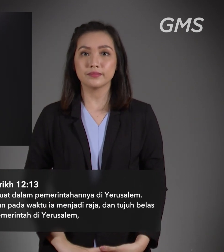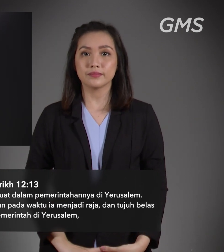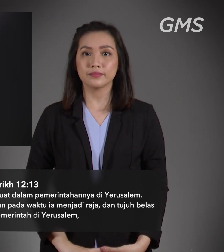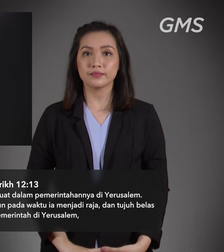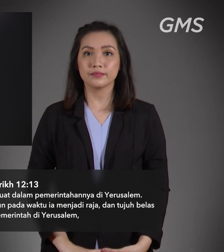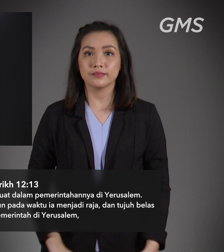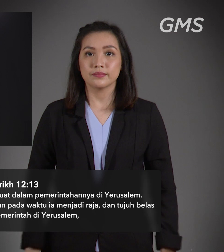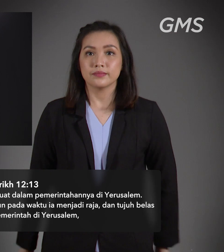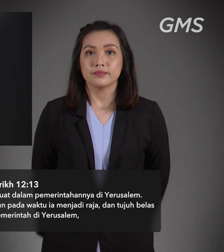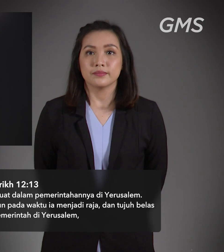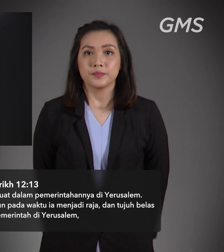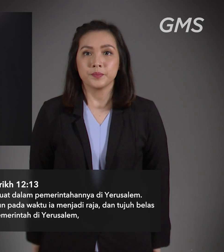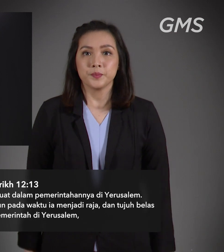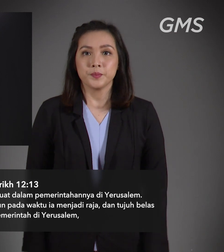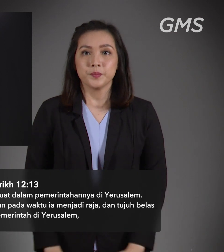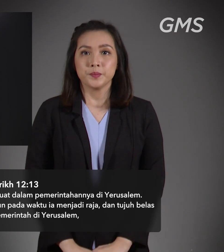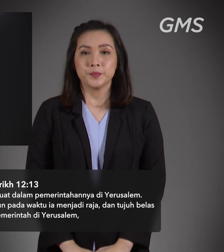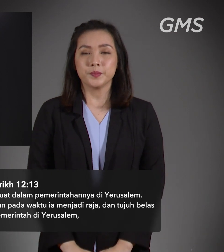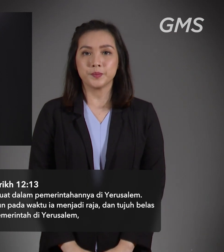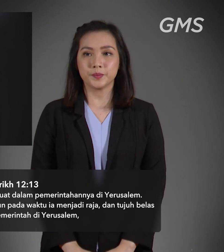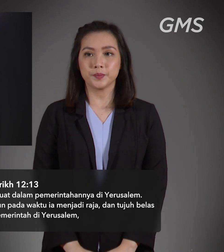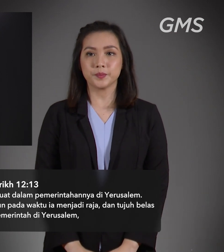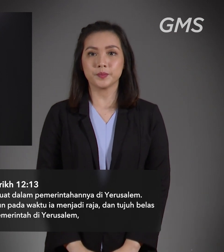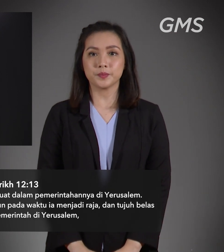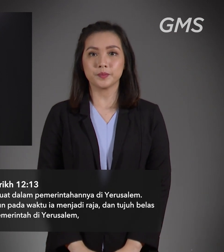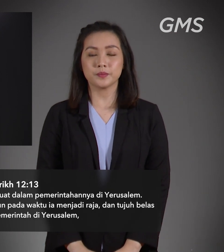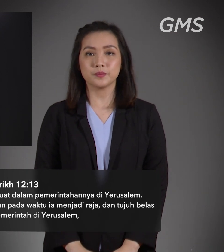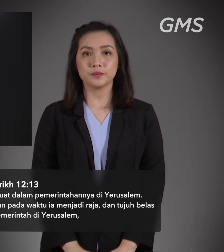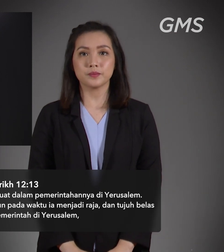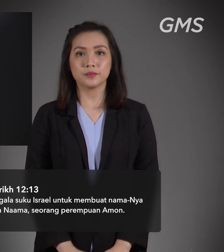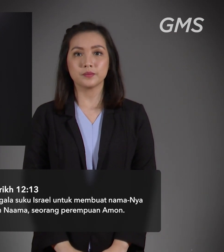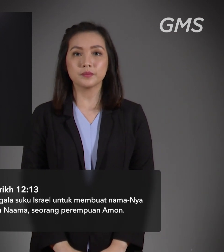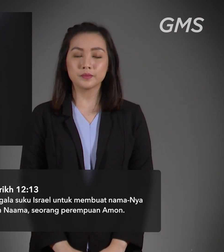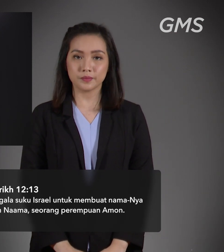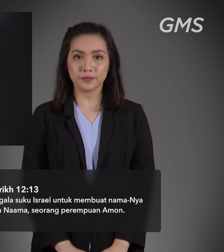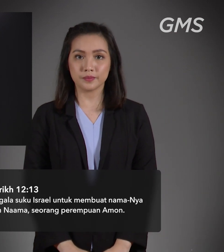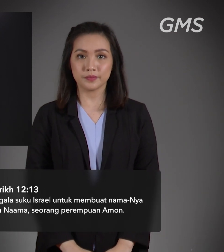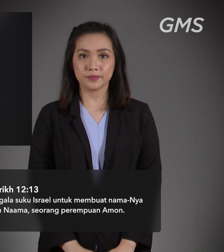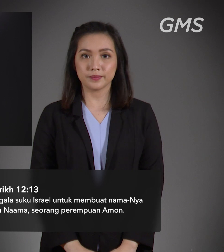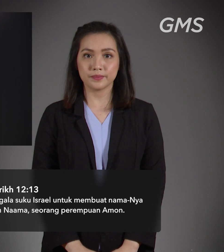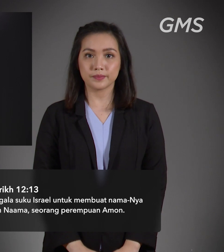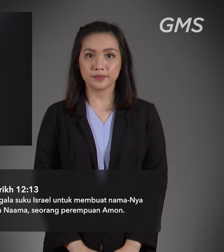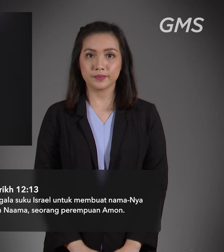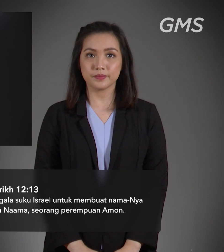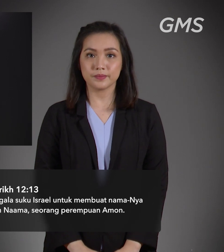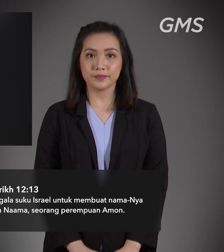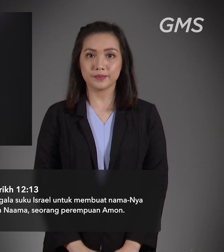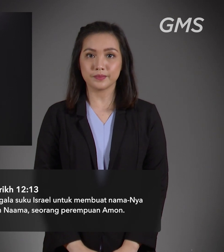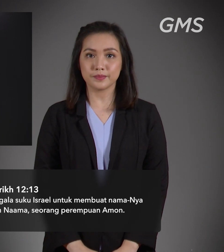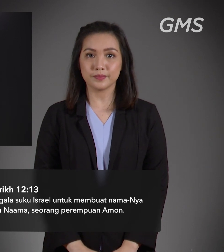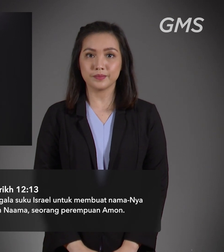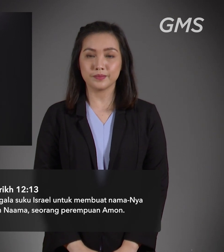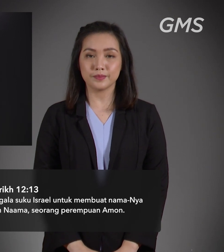pada waktu ia menjadi raja. Dan 17 tahun lamanya ia memerintah di Yerusalem. Kota yang dipilih Tuhan dari antara segala